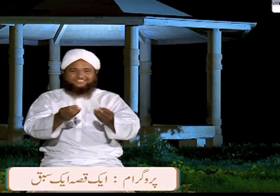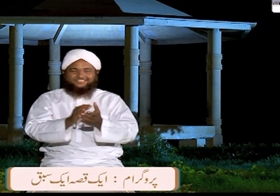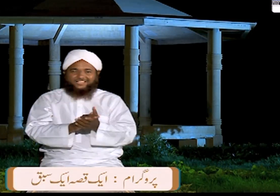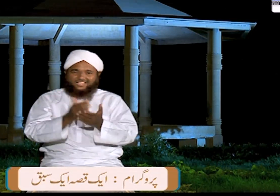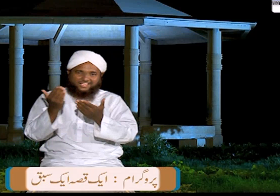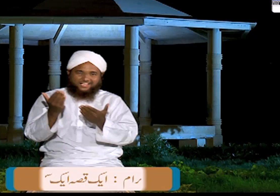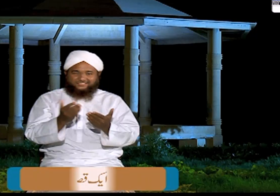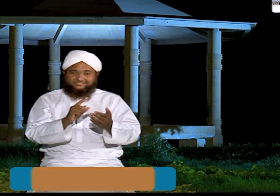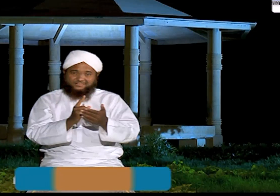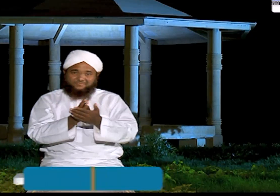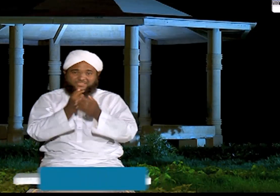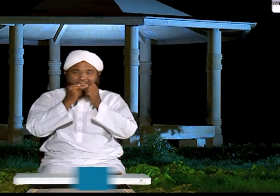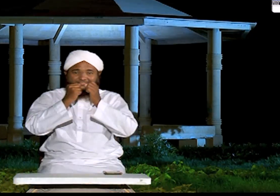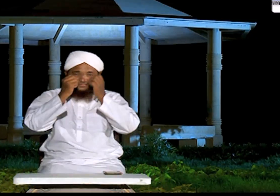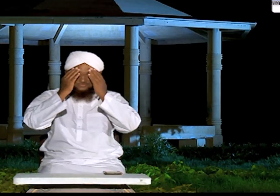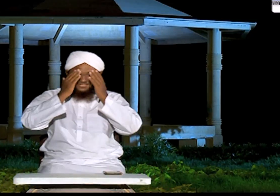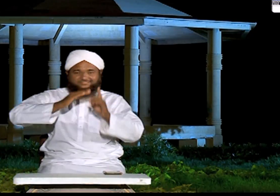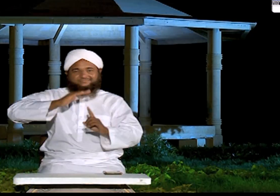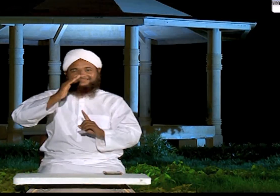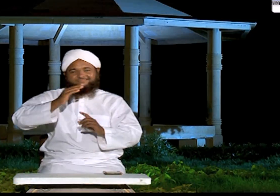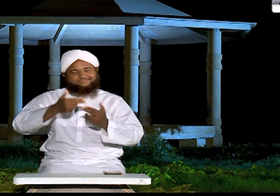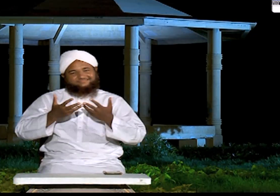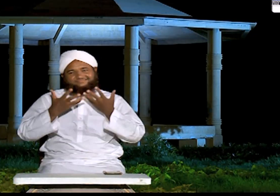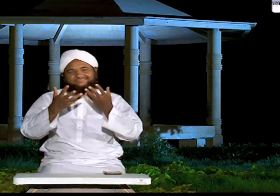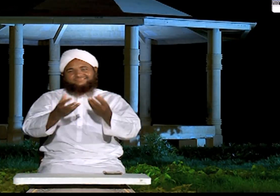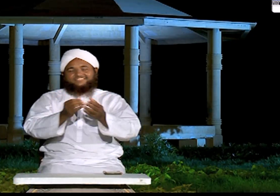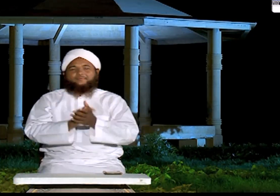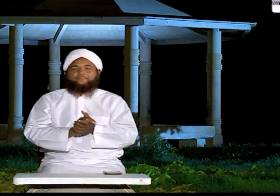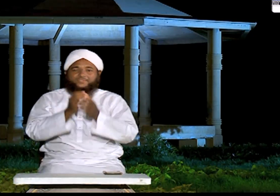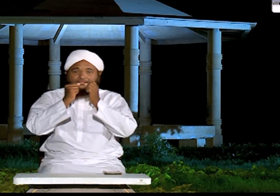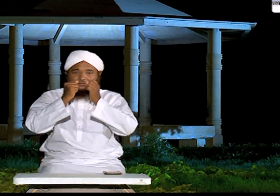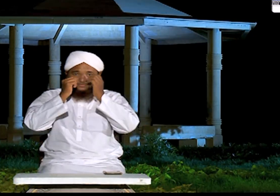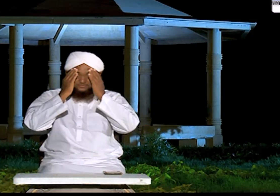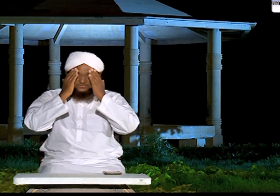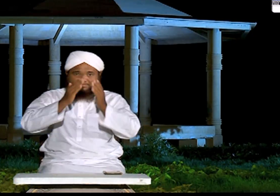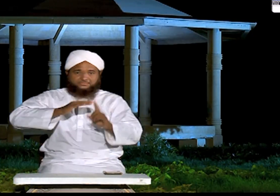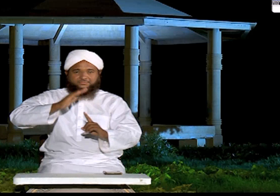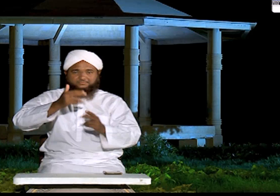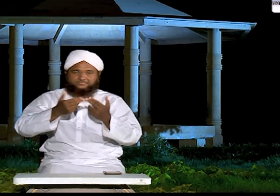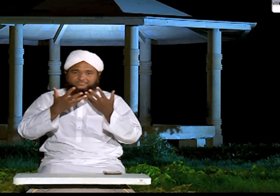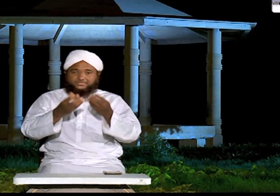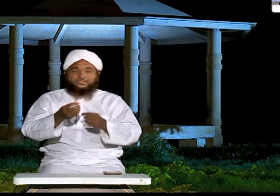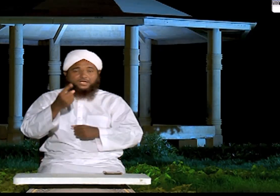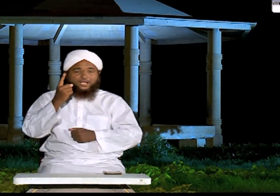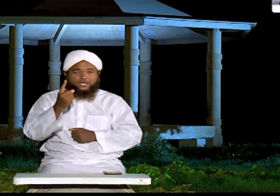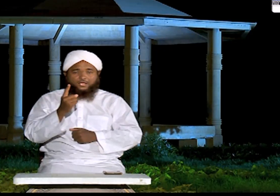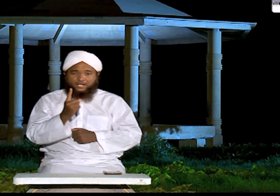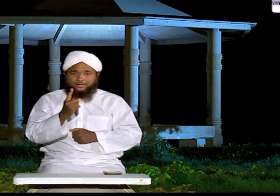آئیے سب سے پہلے درود پاک کی فضیلت سنتے ہیں درود پاک کی فضیلت اللہ پاک کے آخری نبی صل